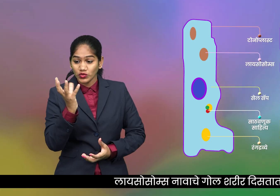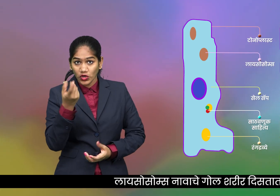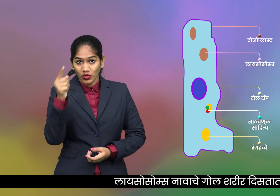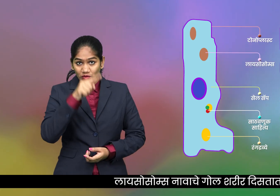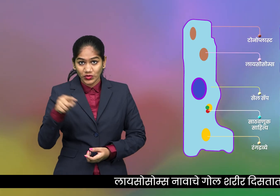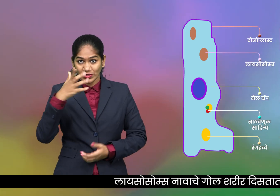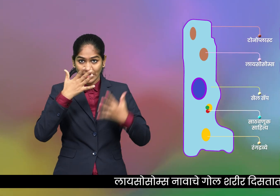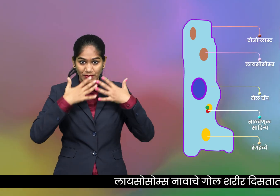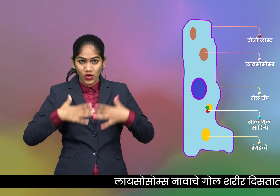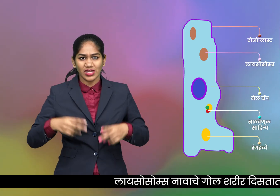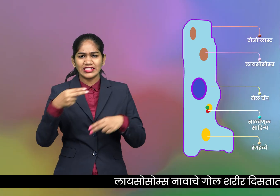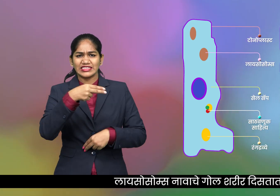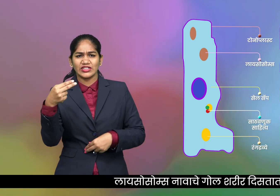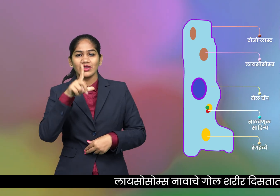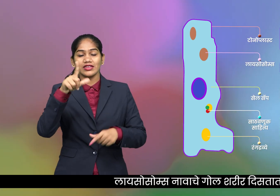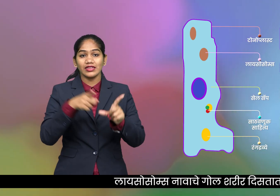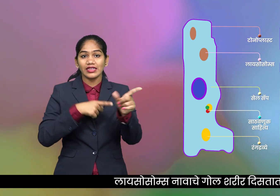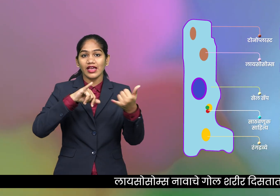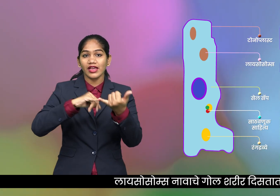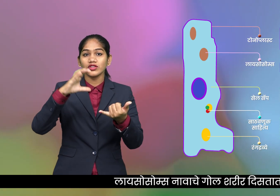लायझोझोम्स नावाचे गोल शरीर दिसतात.